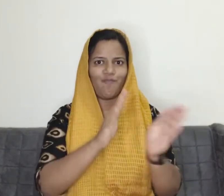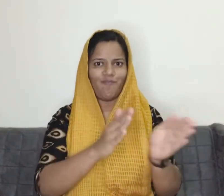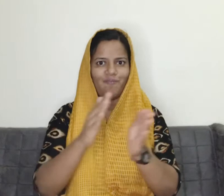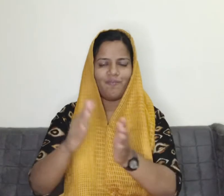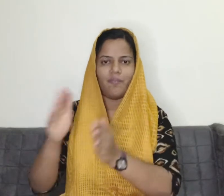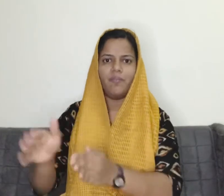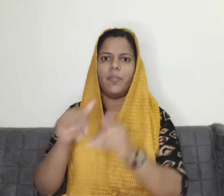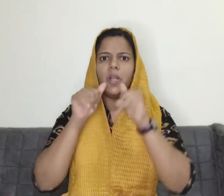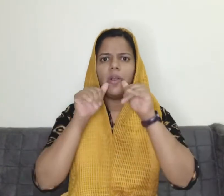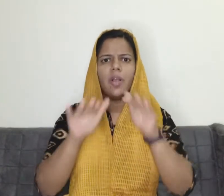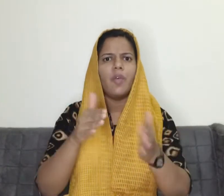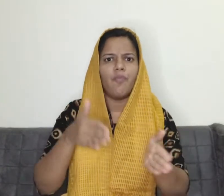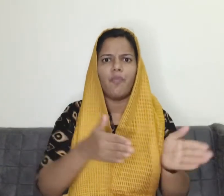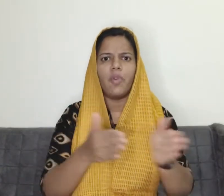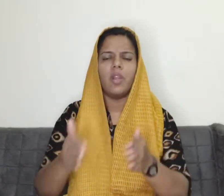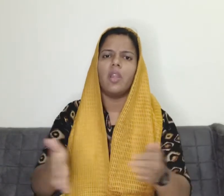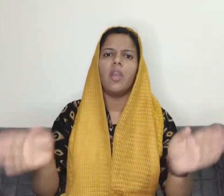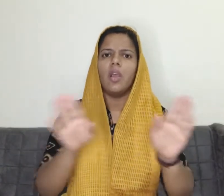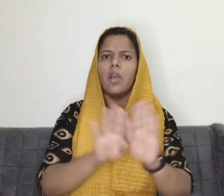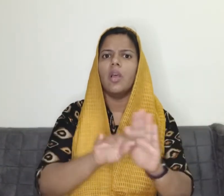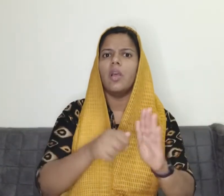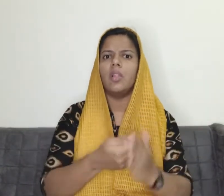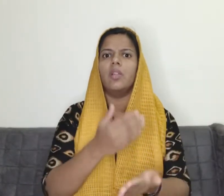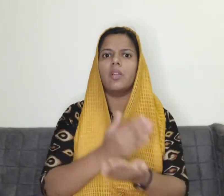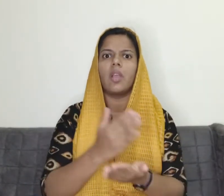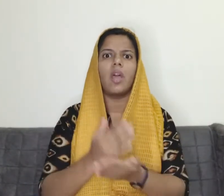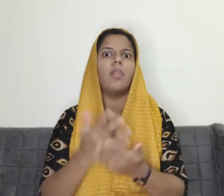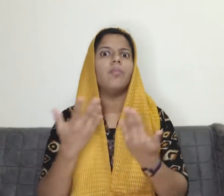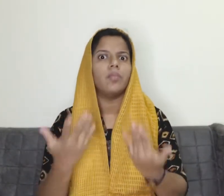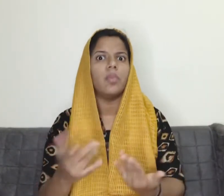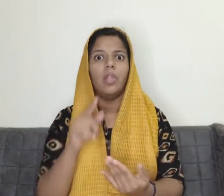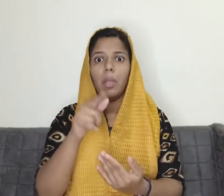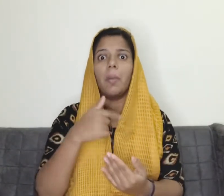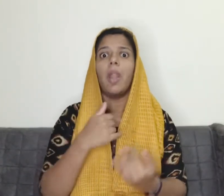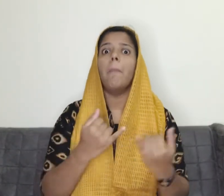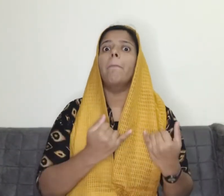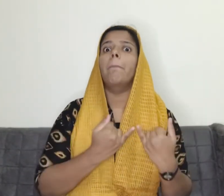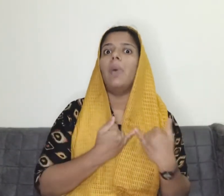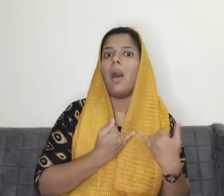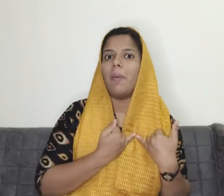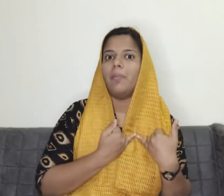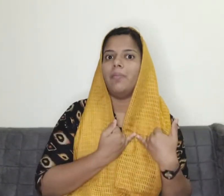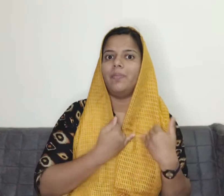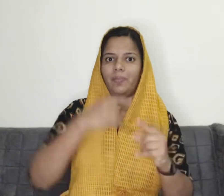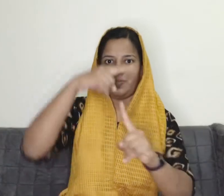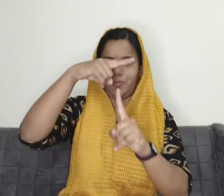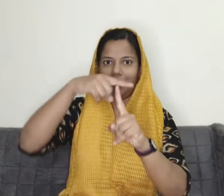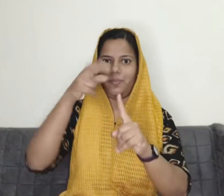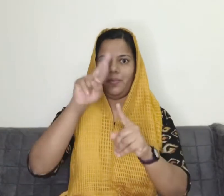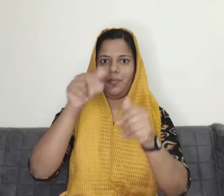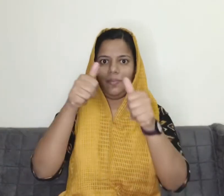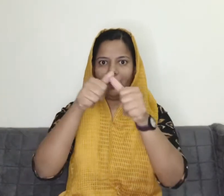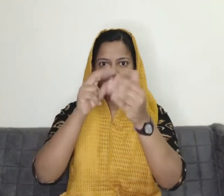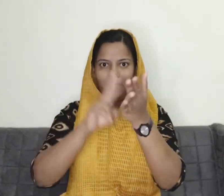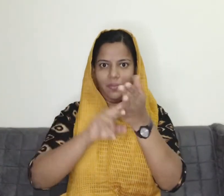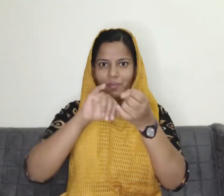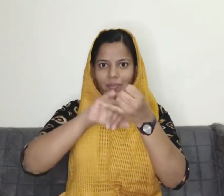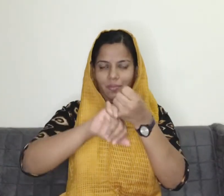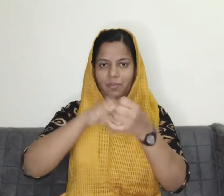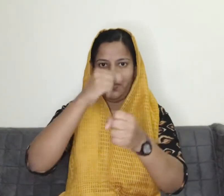അല്ലെങ്കിൽ അനുഗ്രഹത്തിനുള്ള വഴികൾ അടയുന്നതിനും കാരണം എന്തുവാ? നിങ്ങളുടെ അകൃത്യങ്ങളാ കാരണം. നിങ്ങളുടെ പാപങ്ങളാൽ ഈ